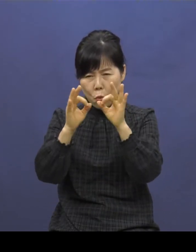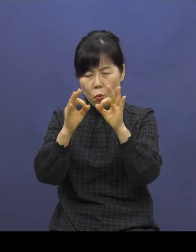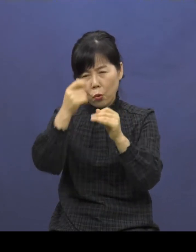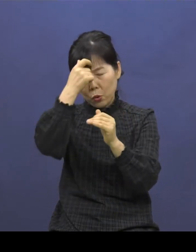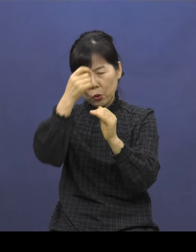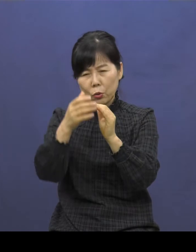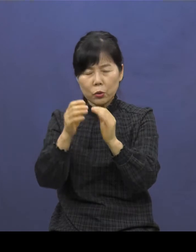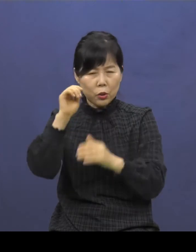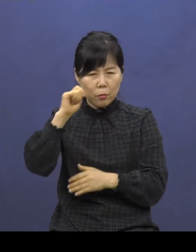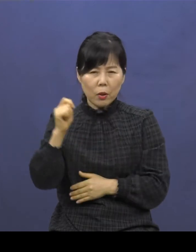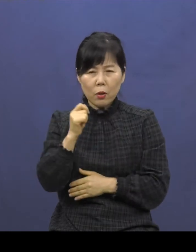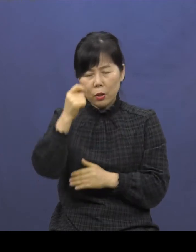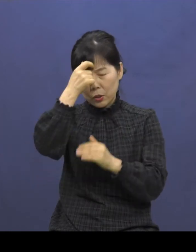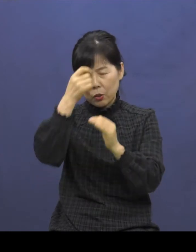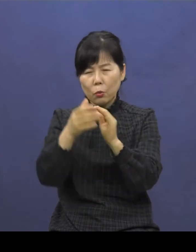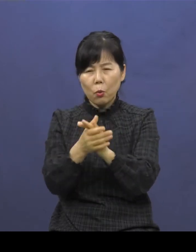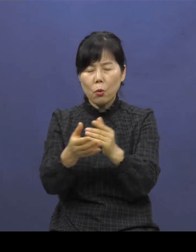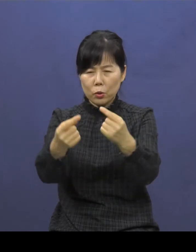동참해 주시기를 부탁드립니다.